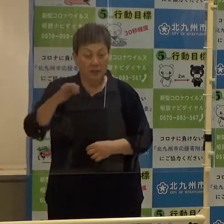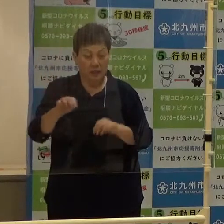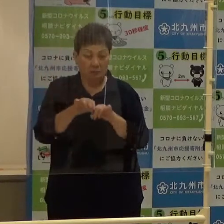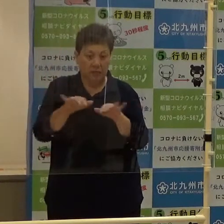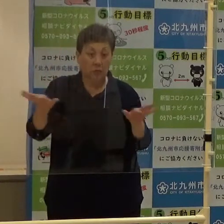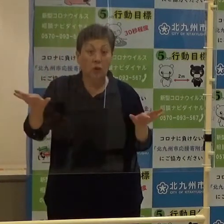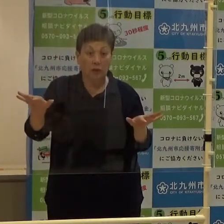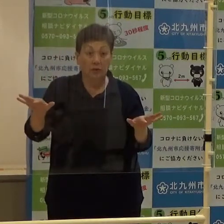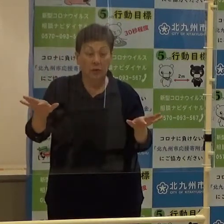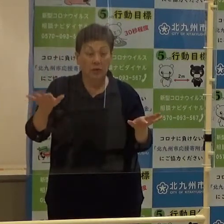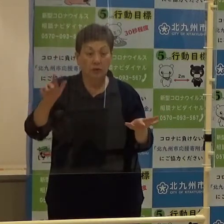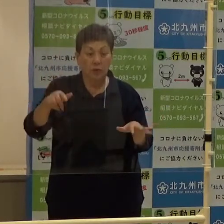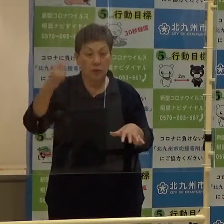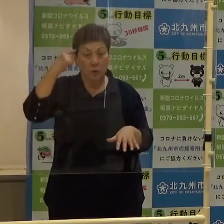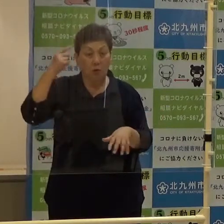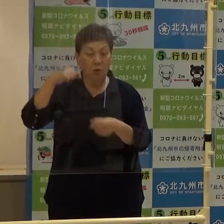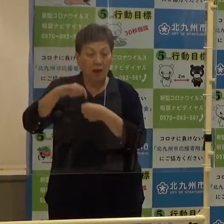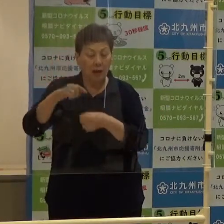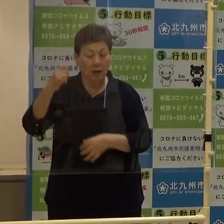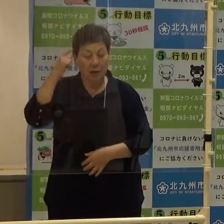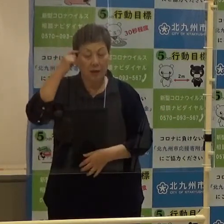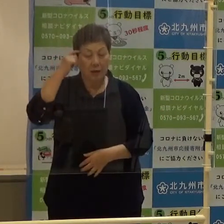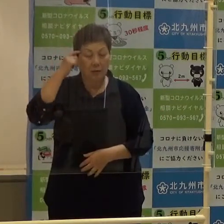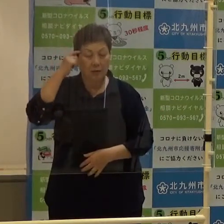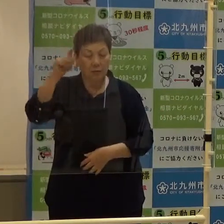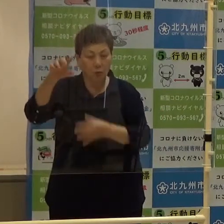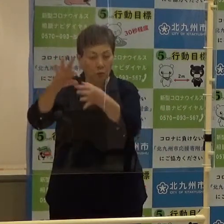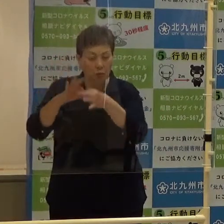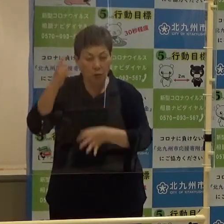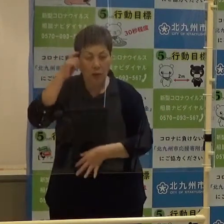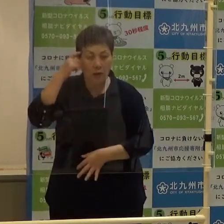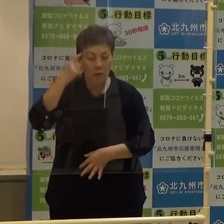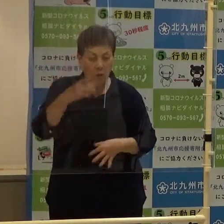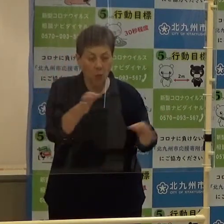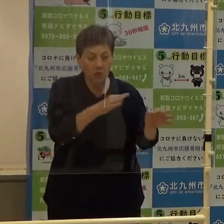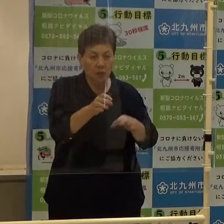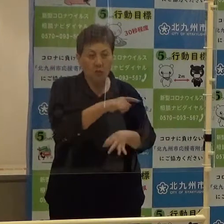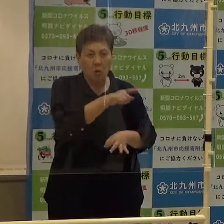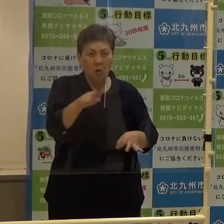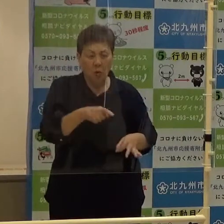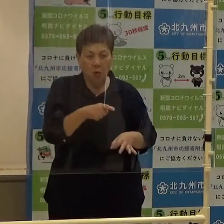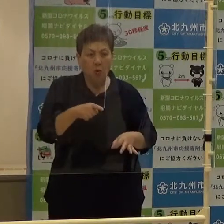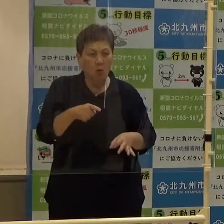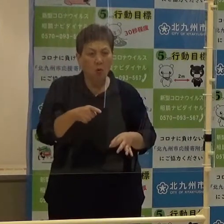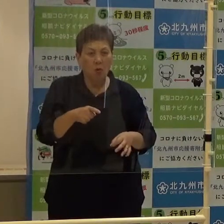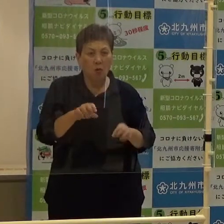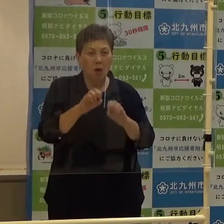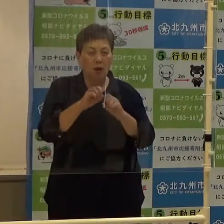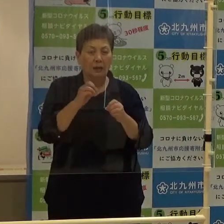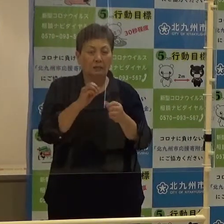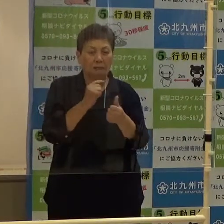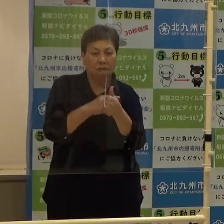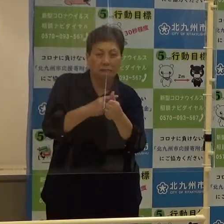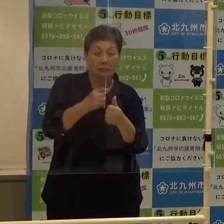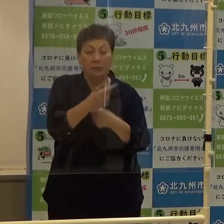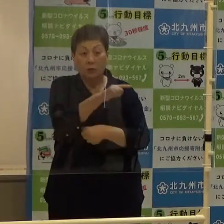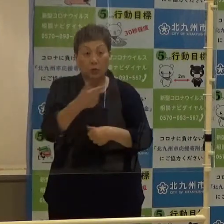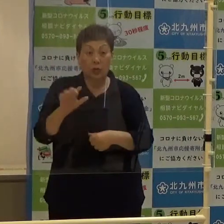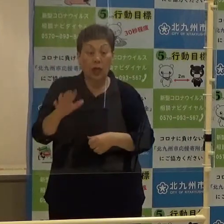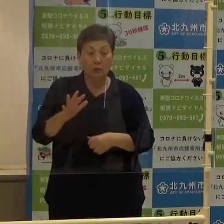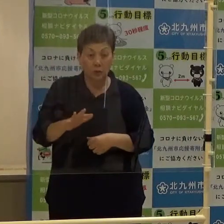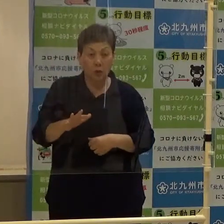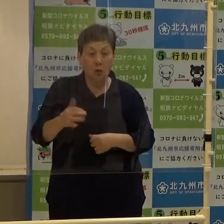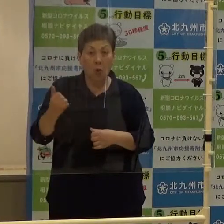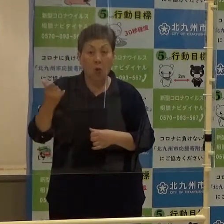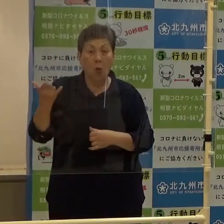方もですね、本気になって取り組んでいかないとですね、お客さんは戻ってこないということは多くの方が感じ